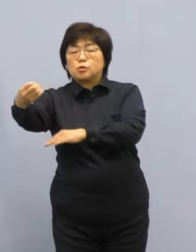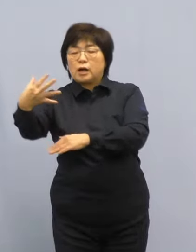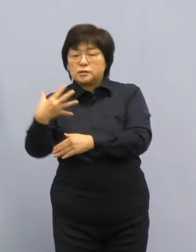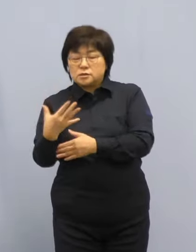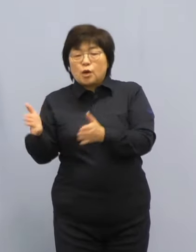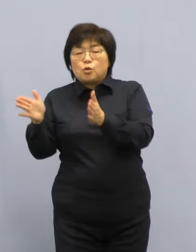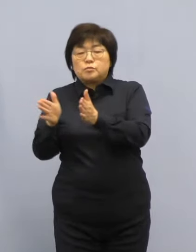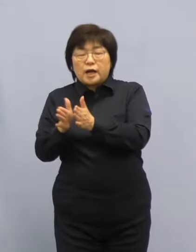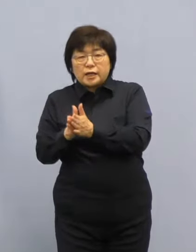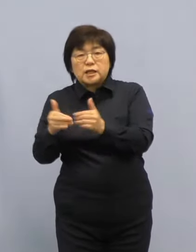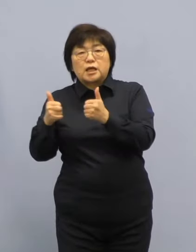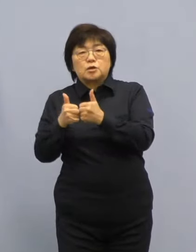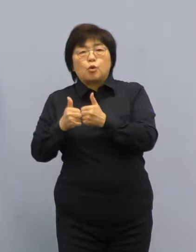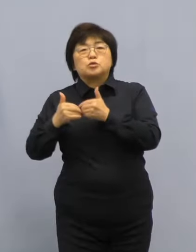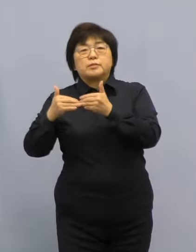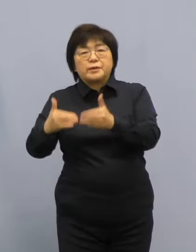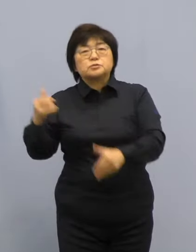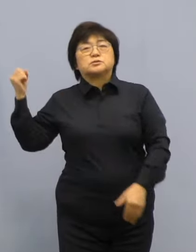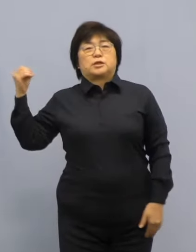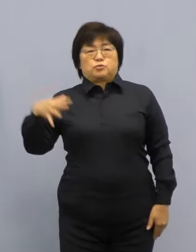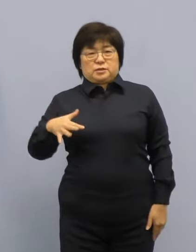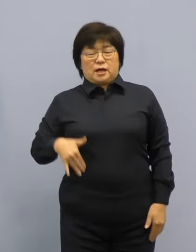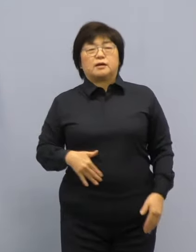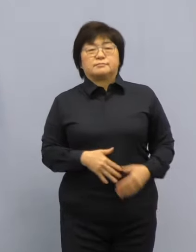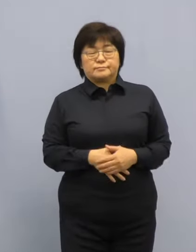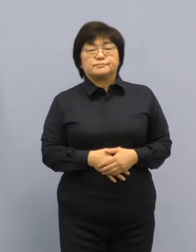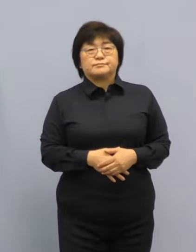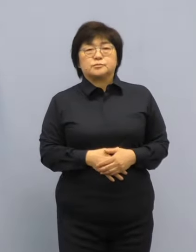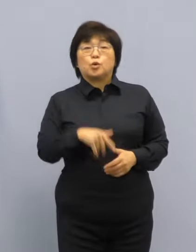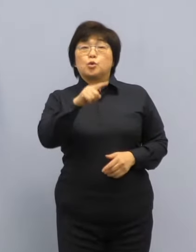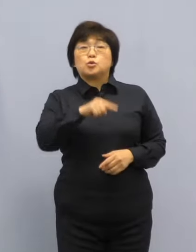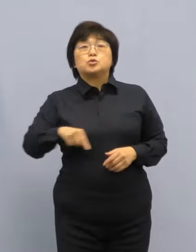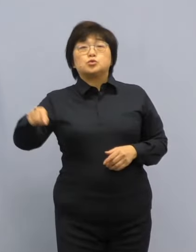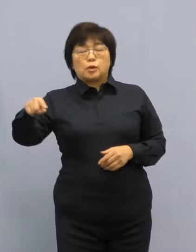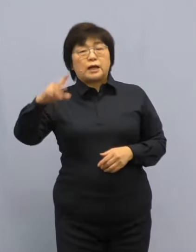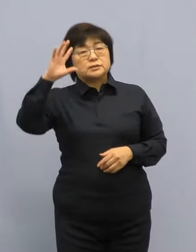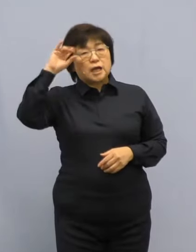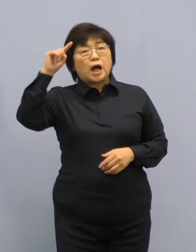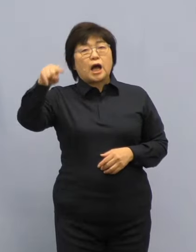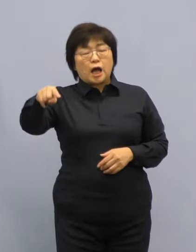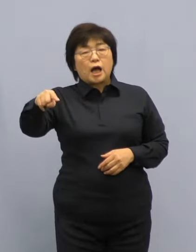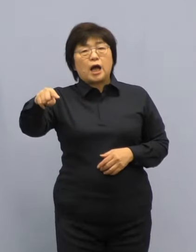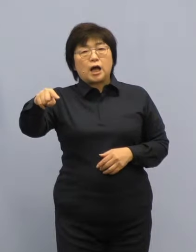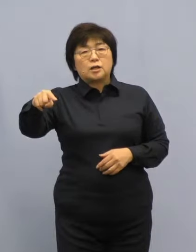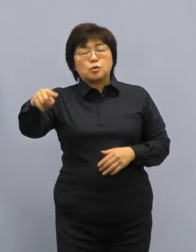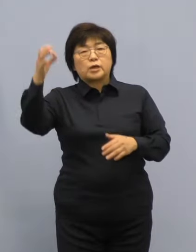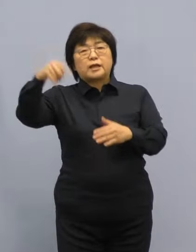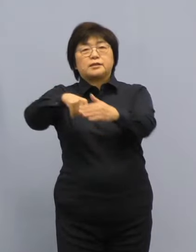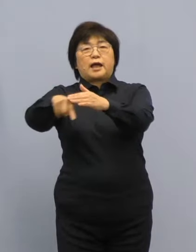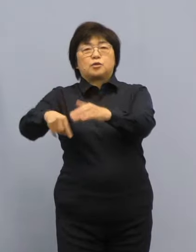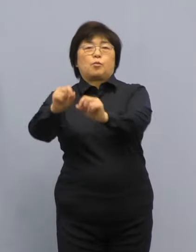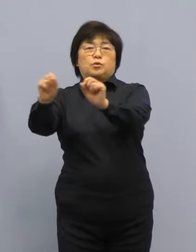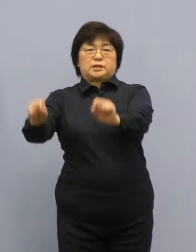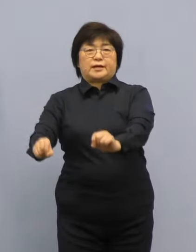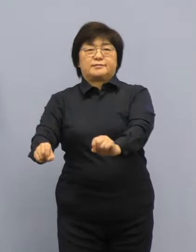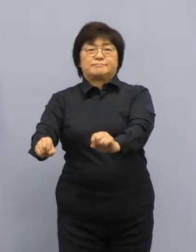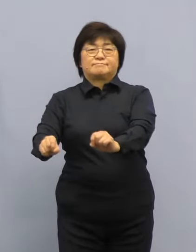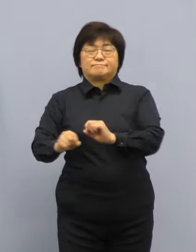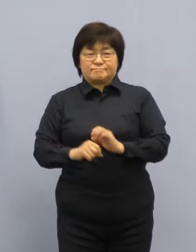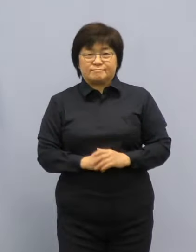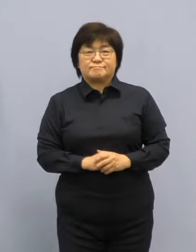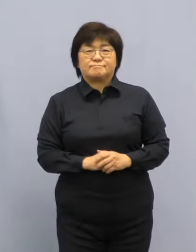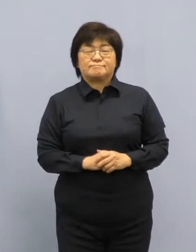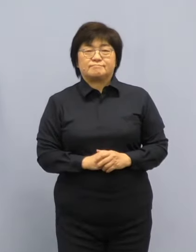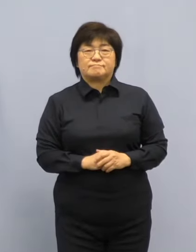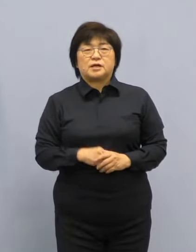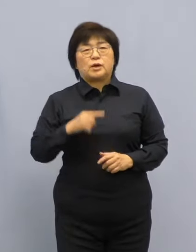をしています。で、このルートにつきましてはやっぱり佐賀県のことと佐賀県内のことということですので、なかな